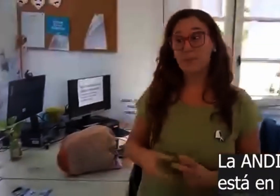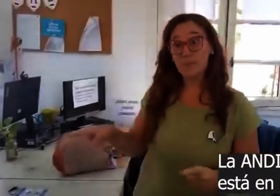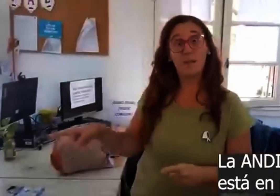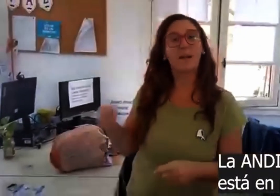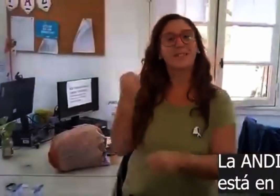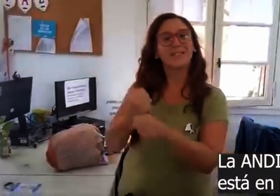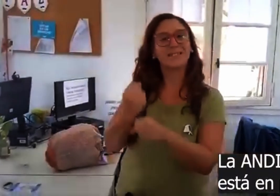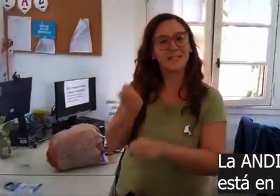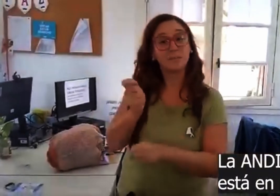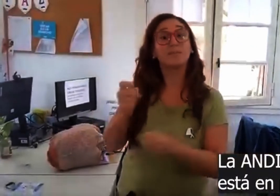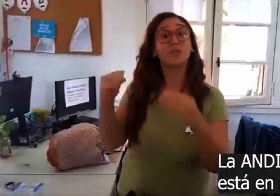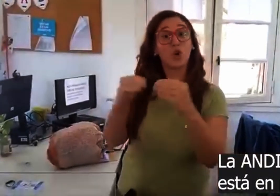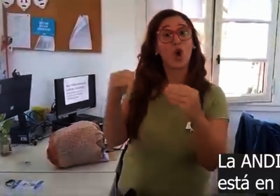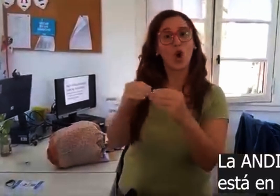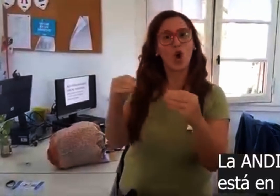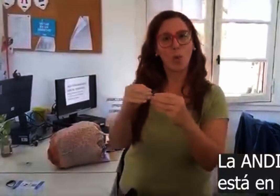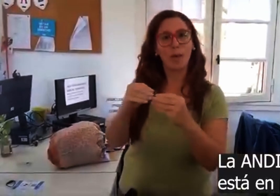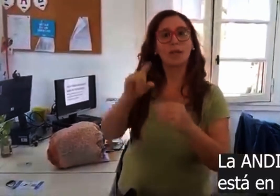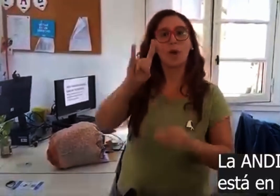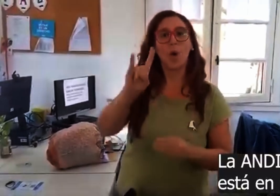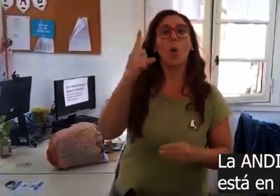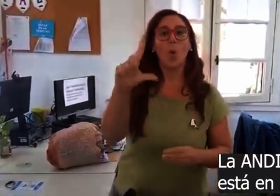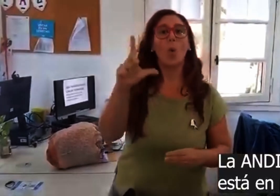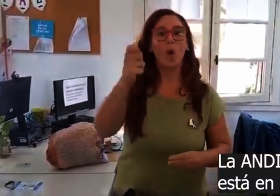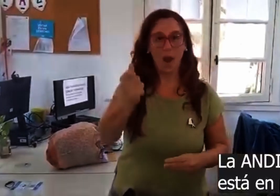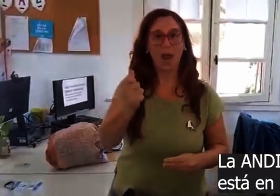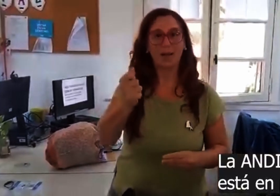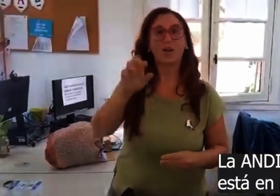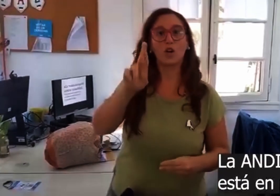Acá trabajaba Ula Romanín, intérprete de lengua de señas argentina.